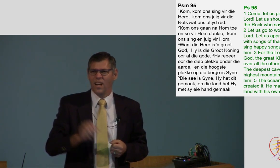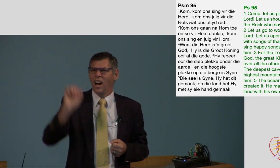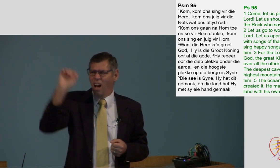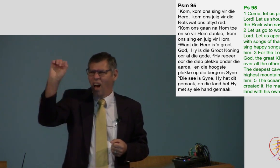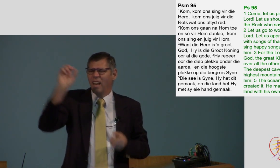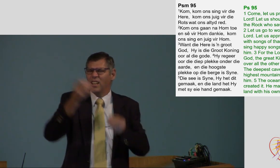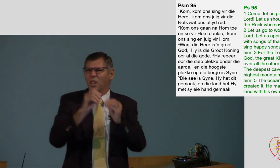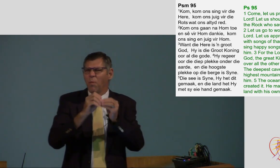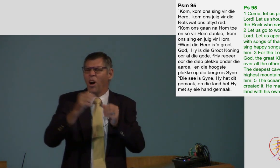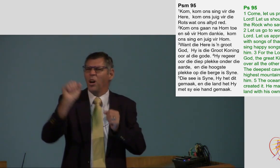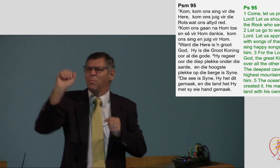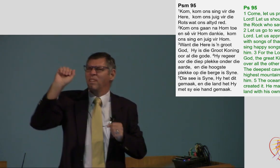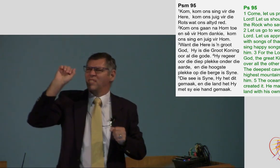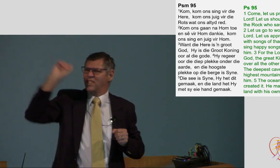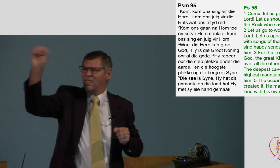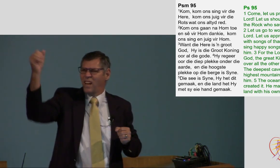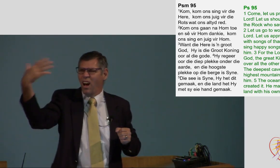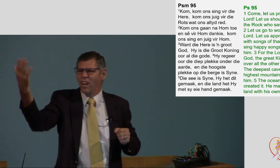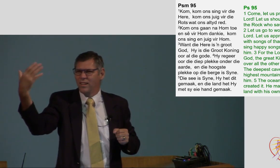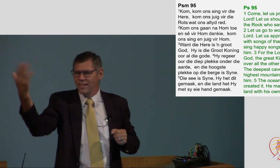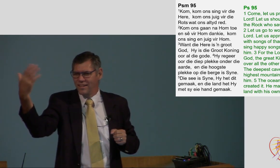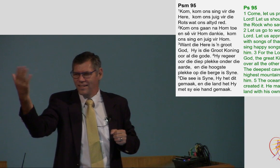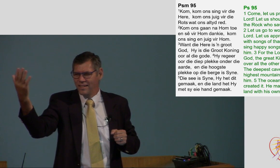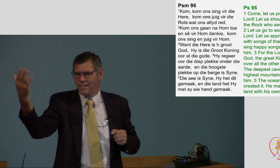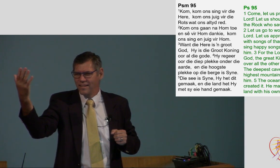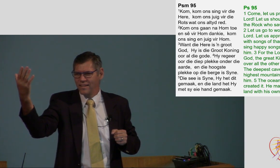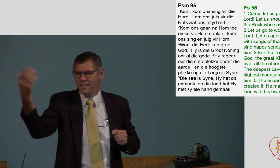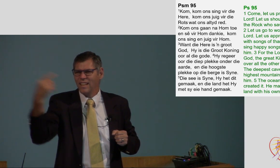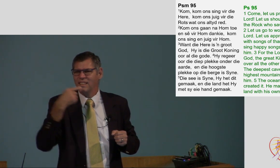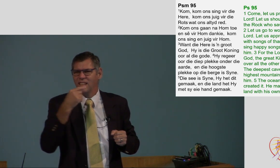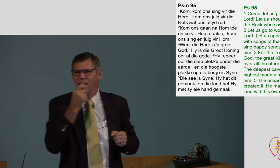Hy het dit gemaak met sy hand, sê woord,